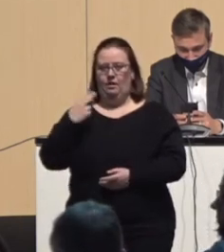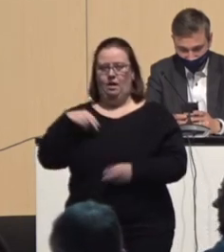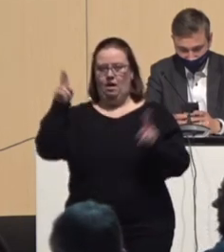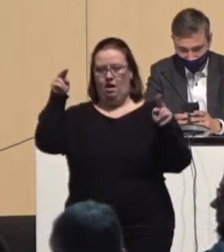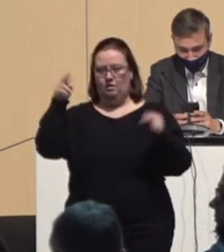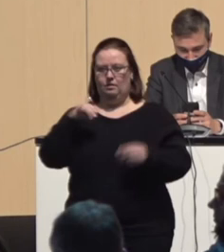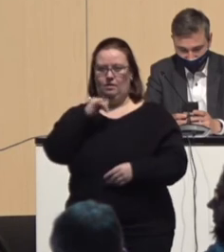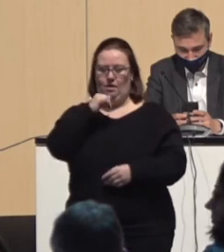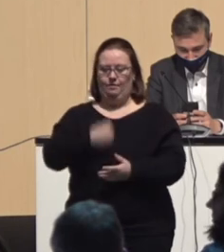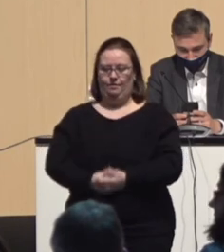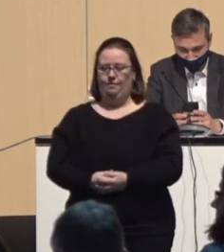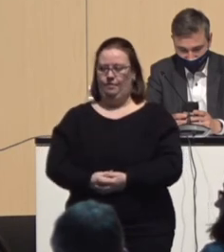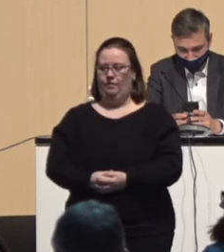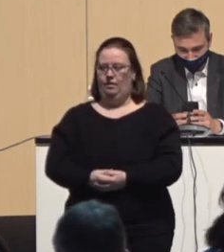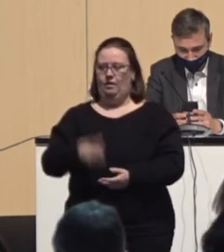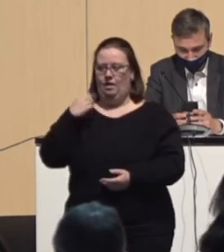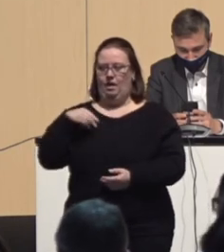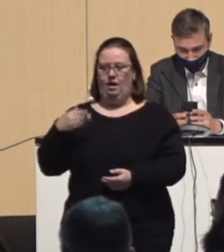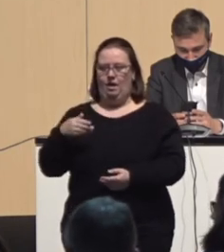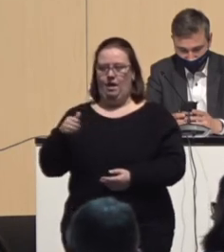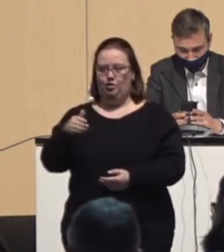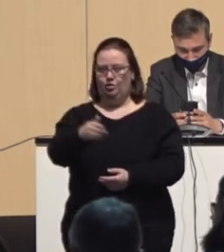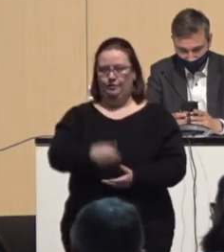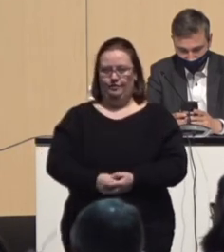Hase, Herr Hecht,